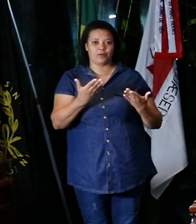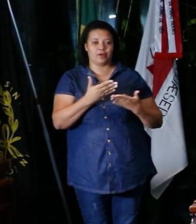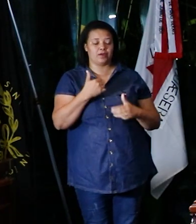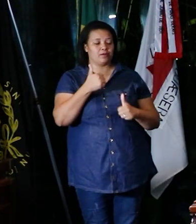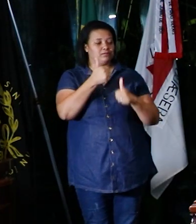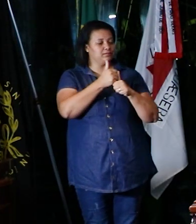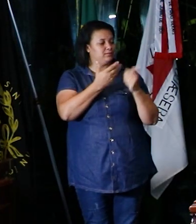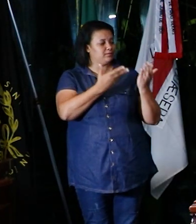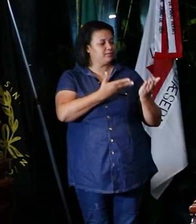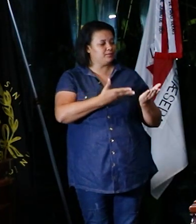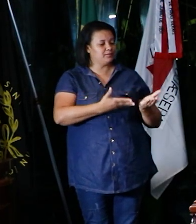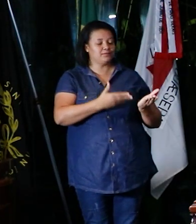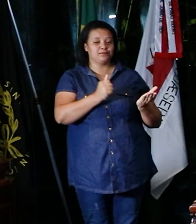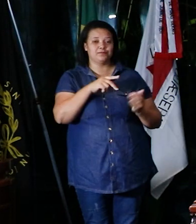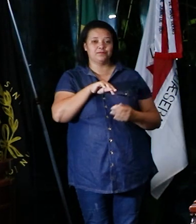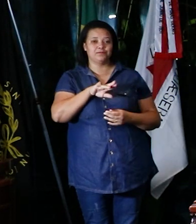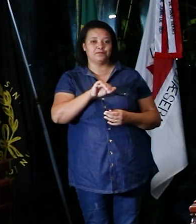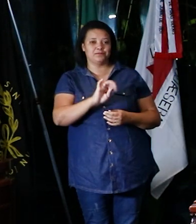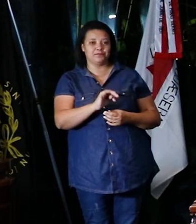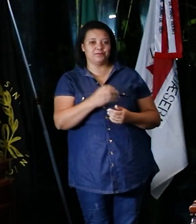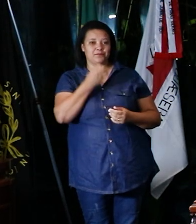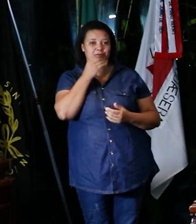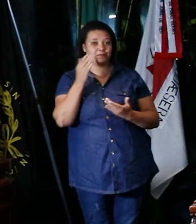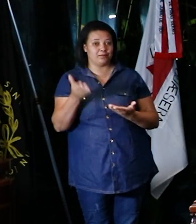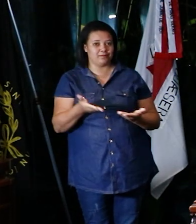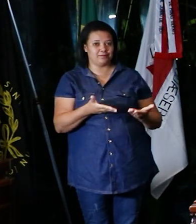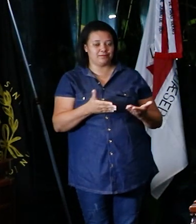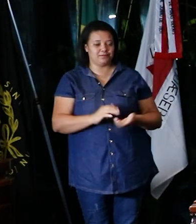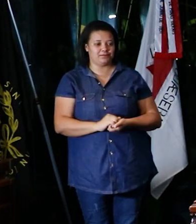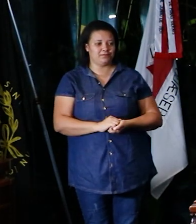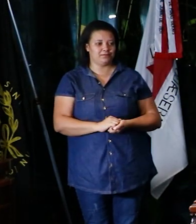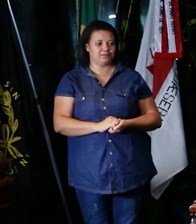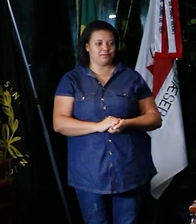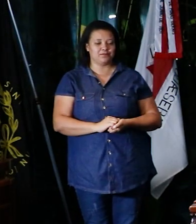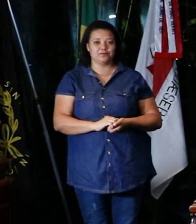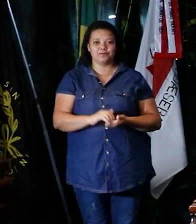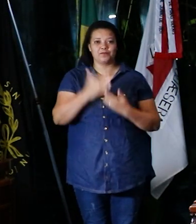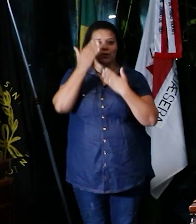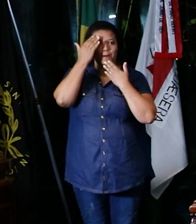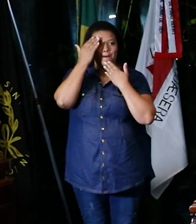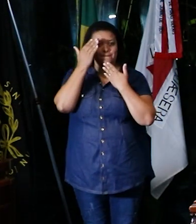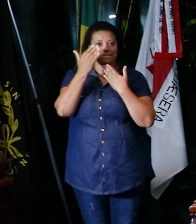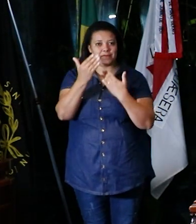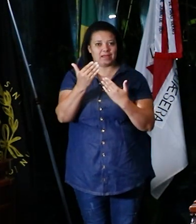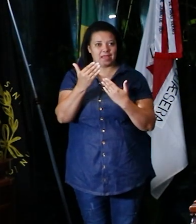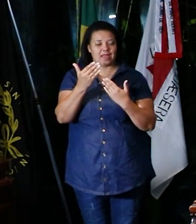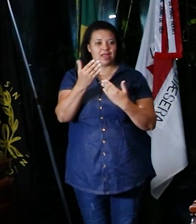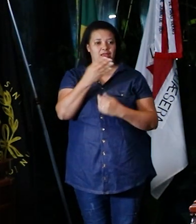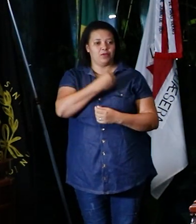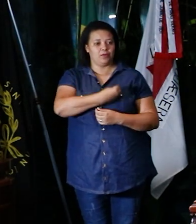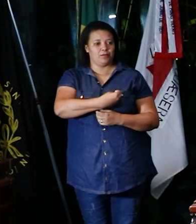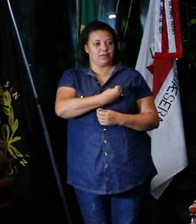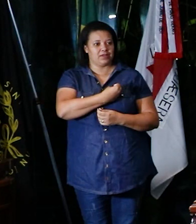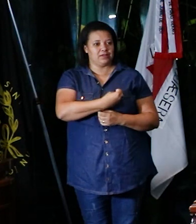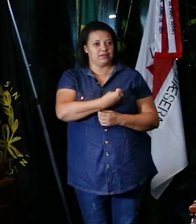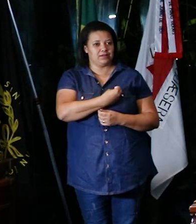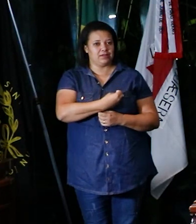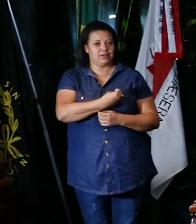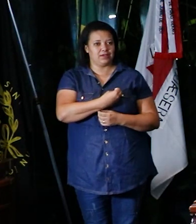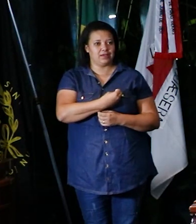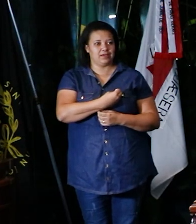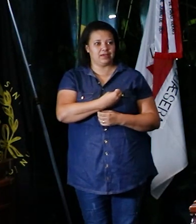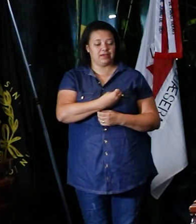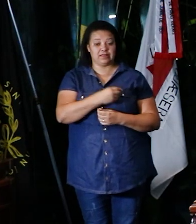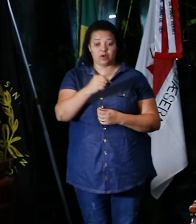agora, Antonieta, seja bem-vinda, querida. Muito obrigada, gente. Obrigada pela presença em